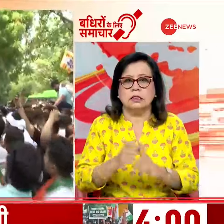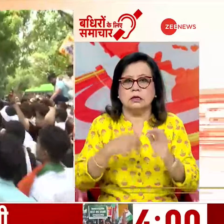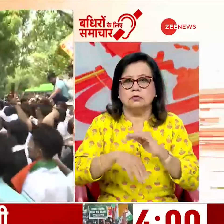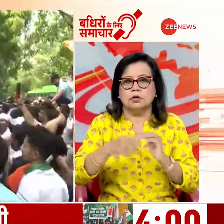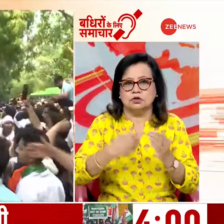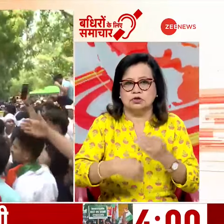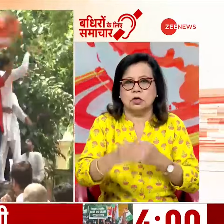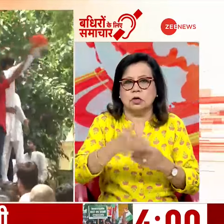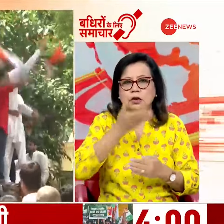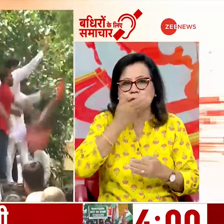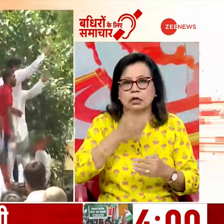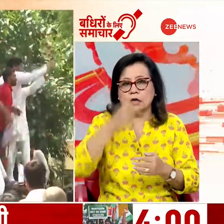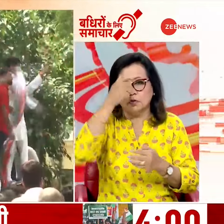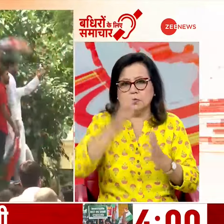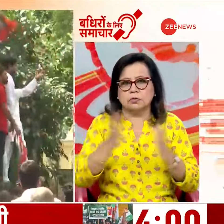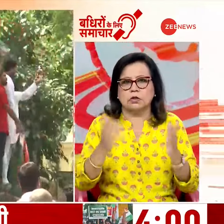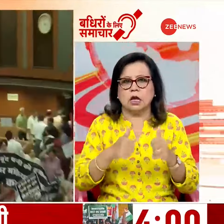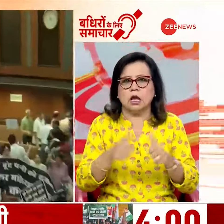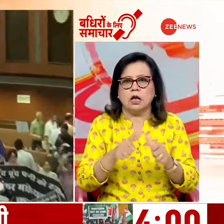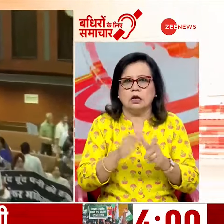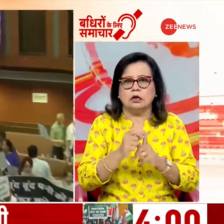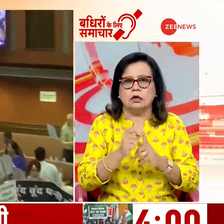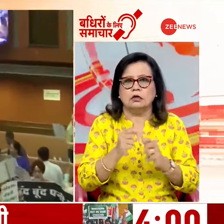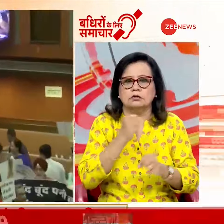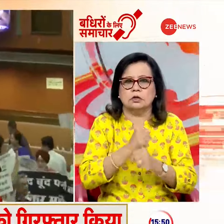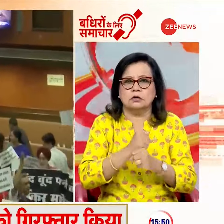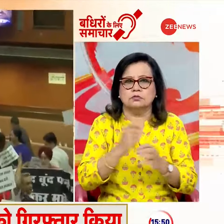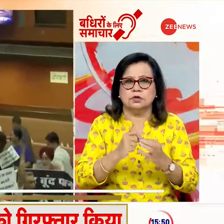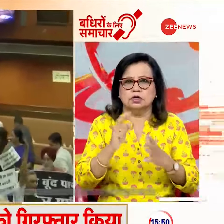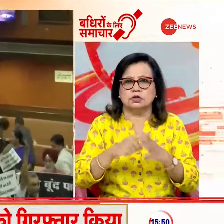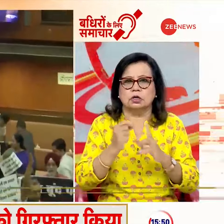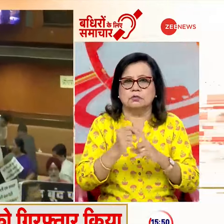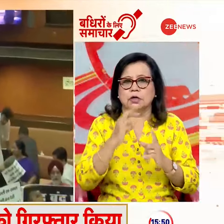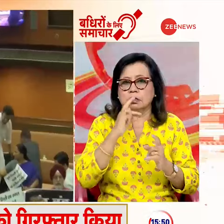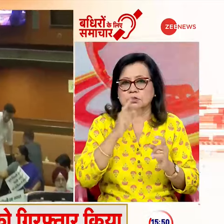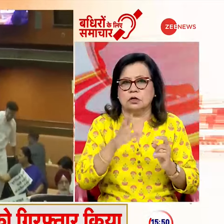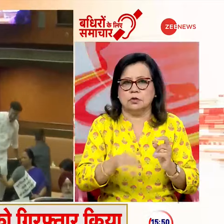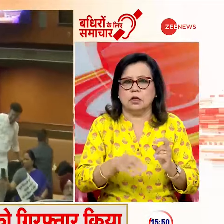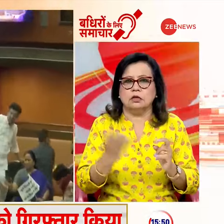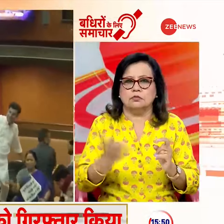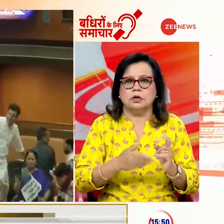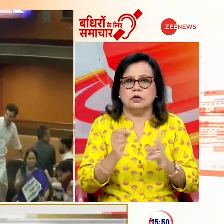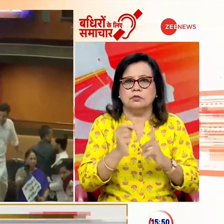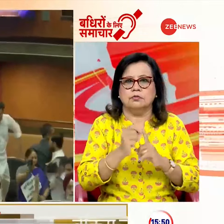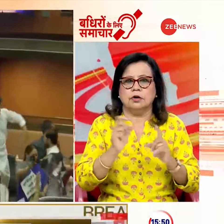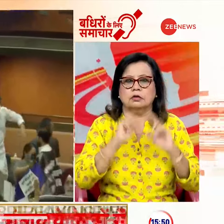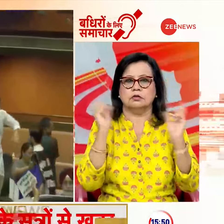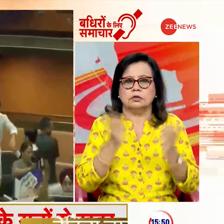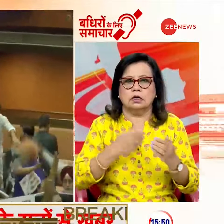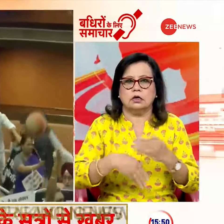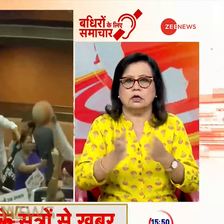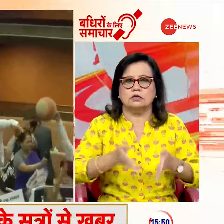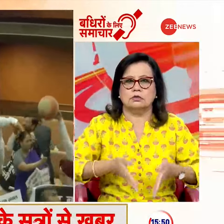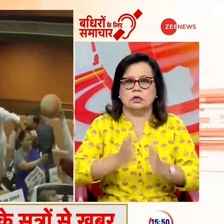दिल्ली में जारी जल संकट के बीच आम आदमी पार्टी की सरकार बीजेपी के निशाने पर है। ऐसे में